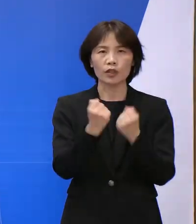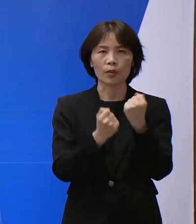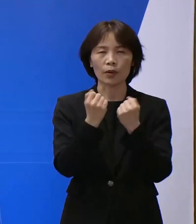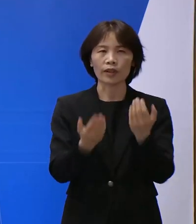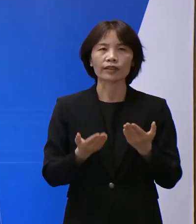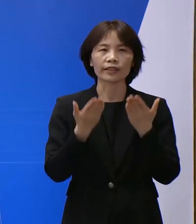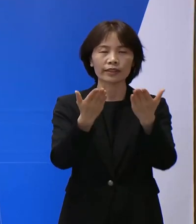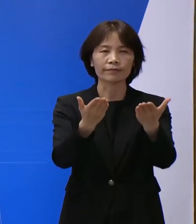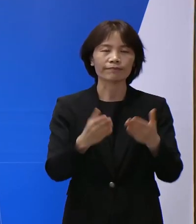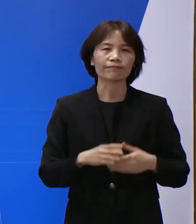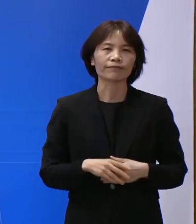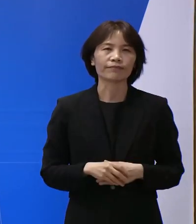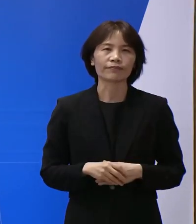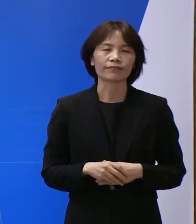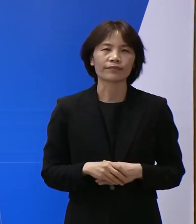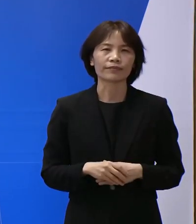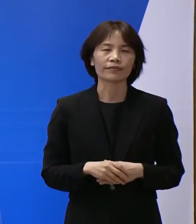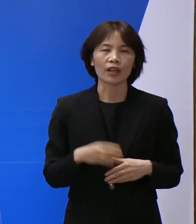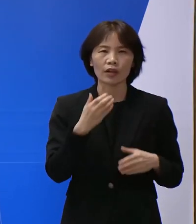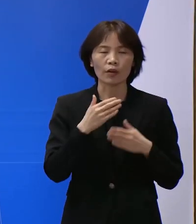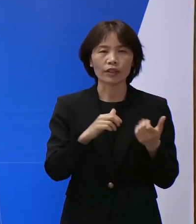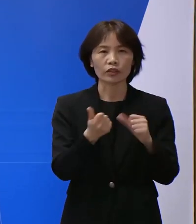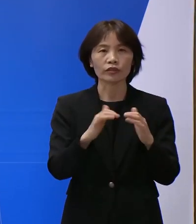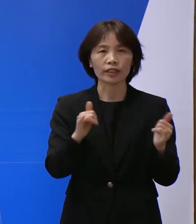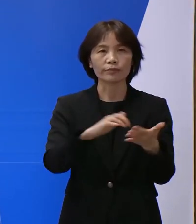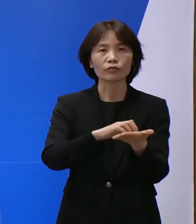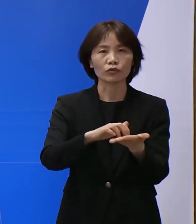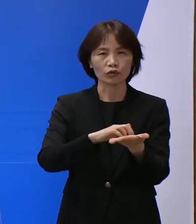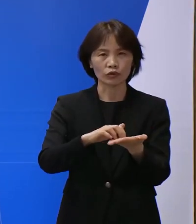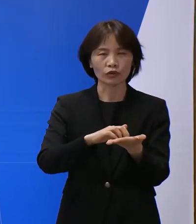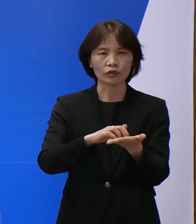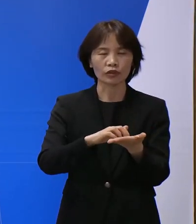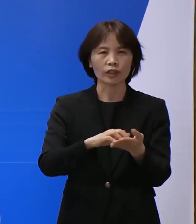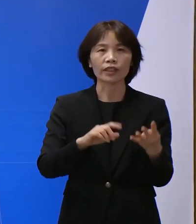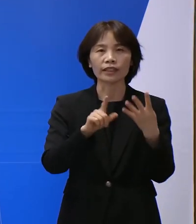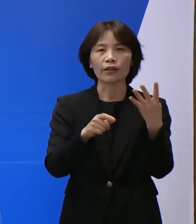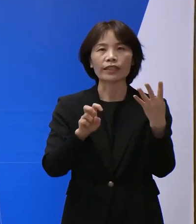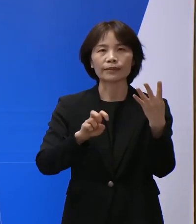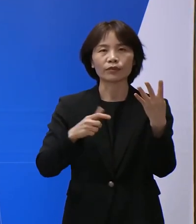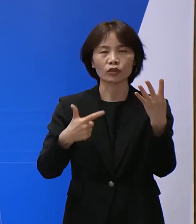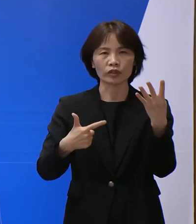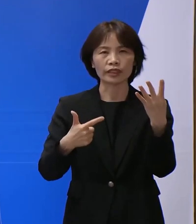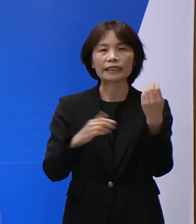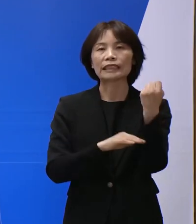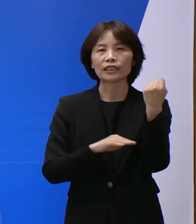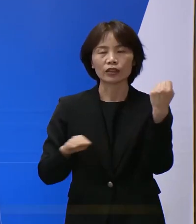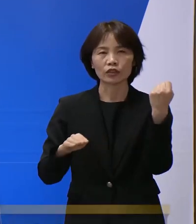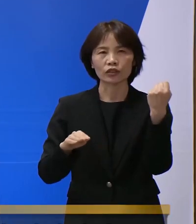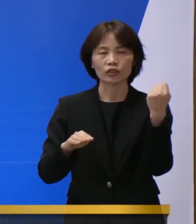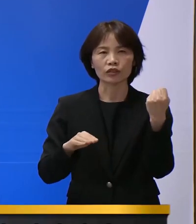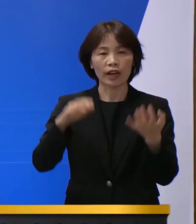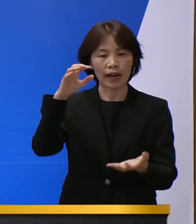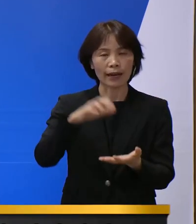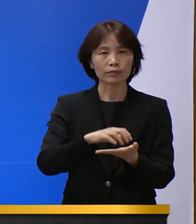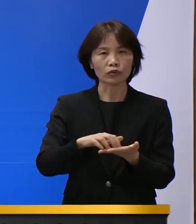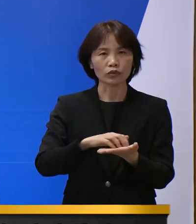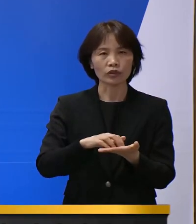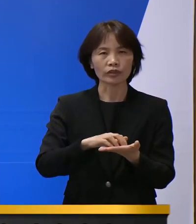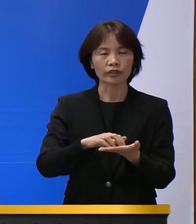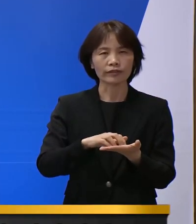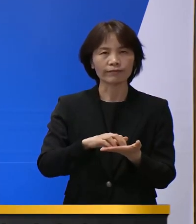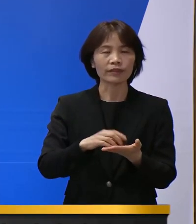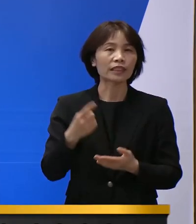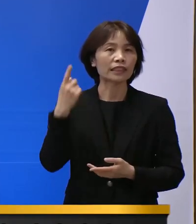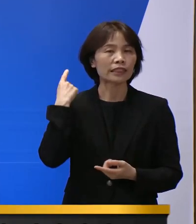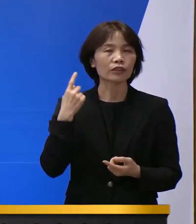기자회견을 시작하겠습니다. 먼저 경기도 사망자 현황입니다. 4월 26일 0시 기준 경기도 누적 사망자 수는 전일